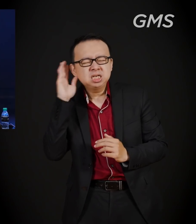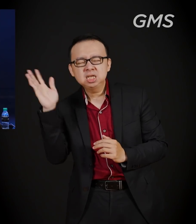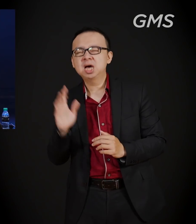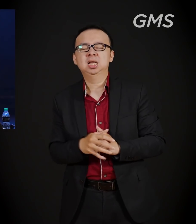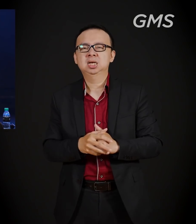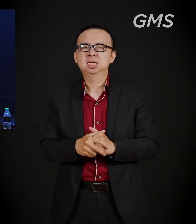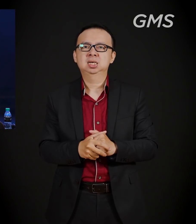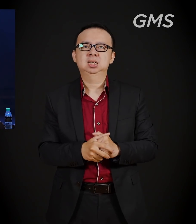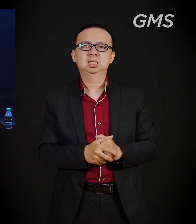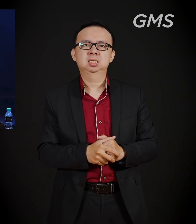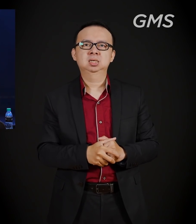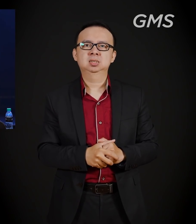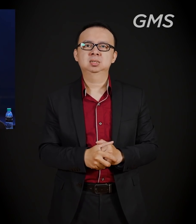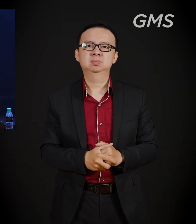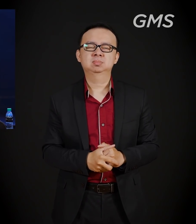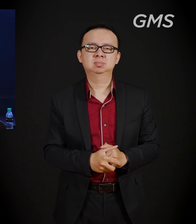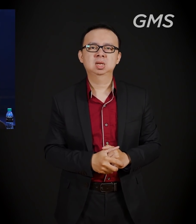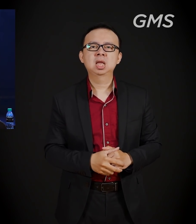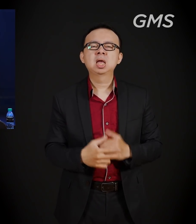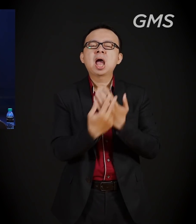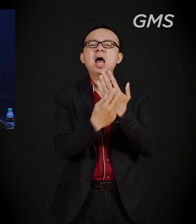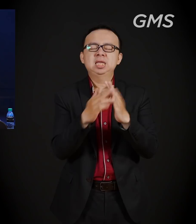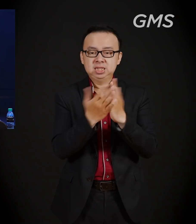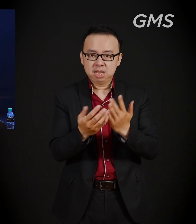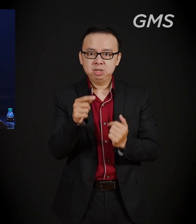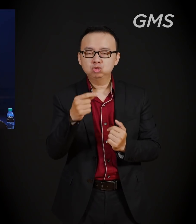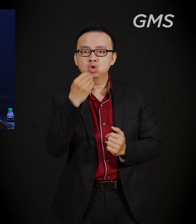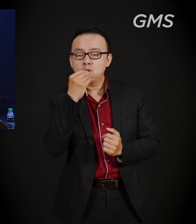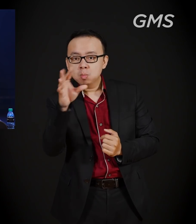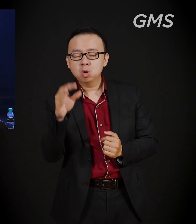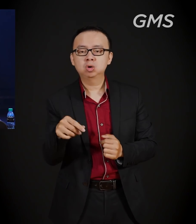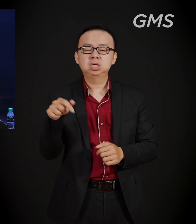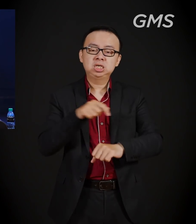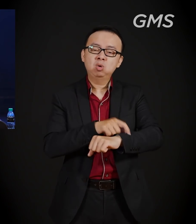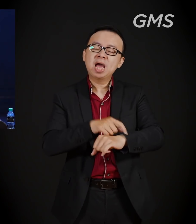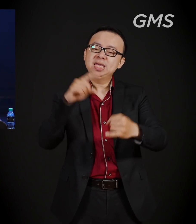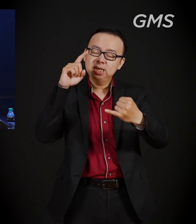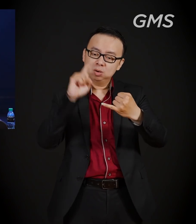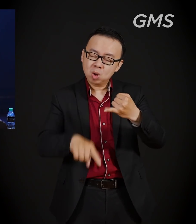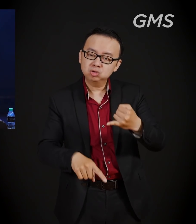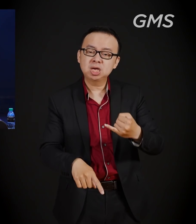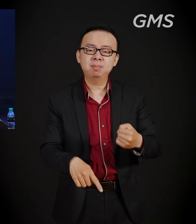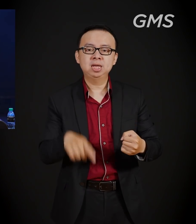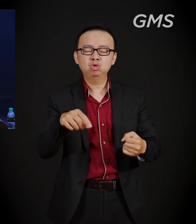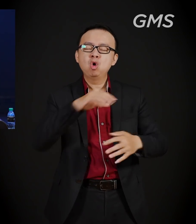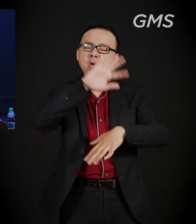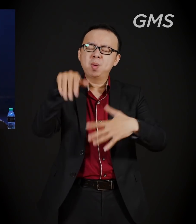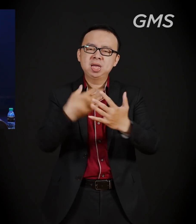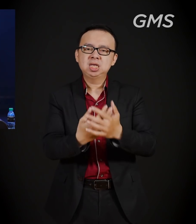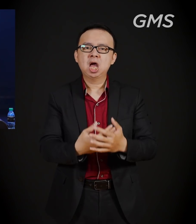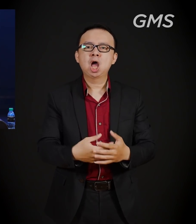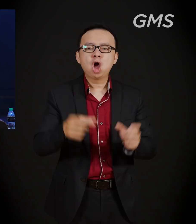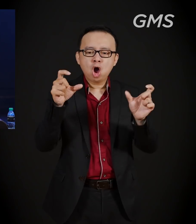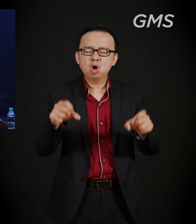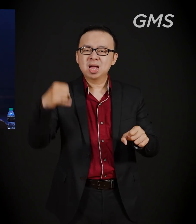Saudaraku yang kasih dalam Tuhan, jangan khawatir. Alkitab saya sudah bilang, di akhir zaman akan tampil para